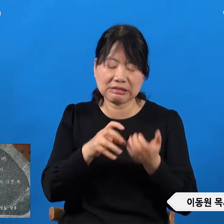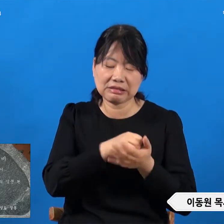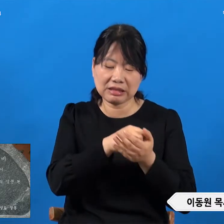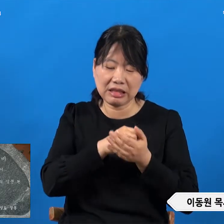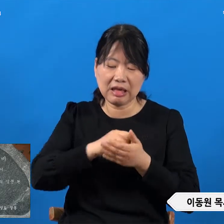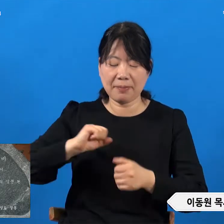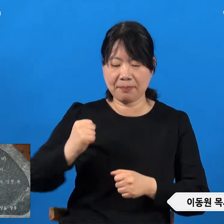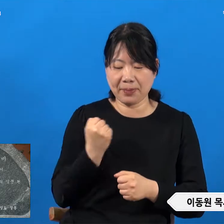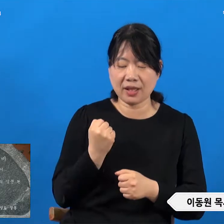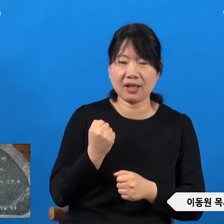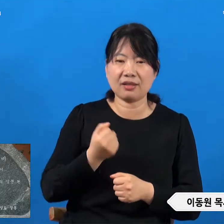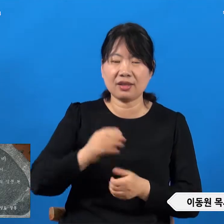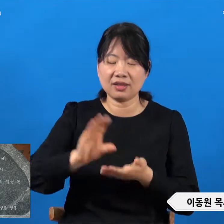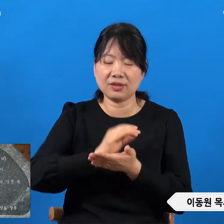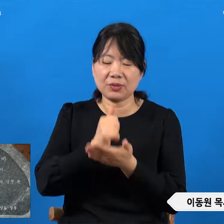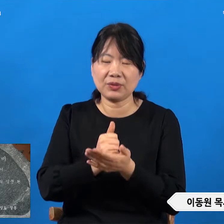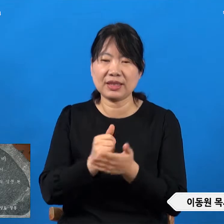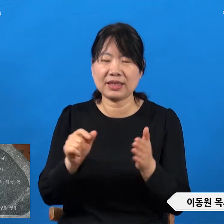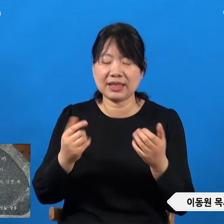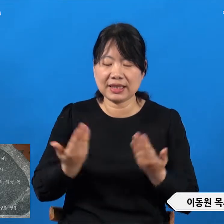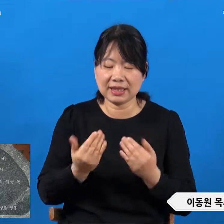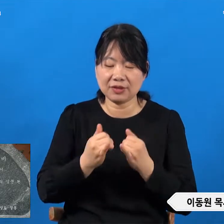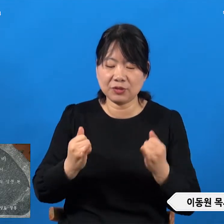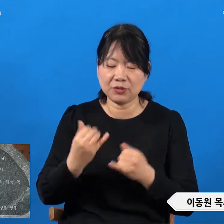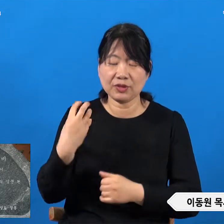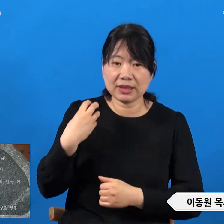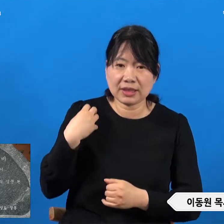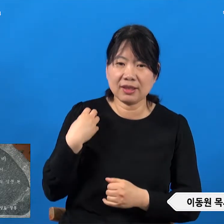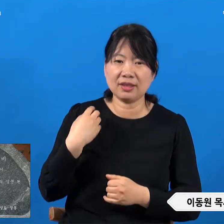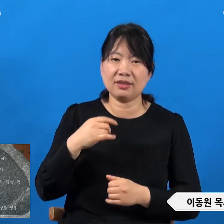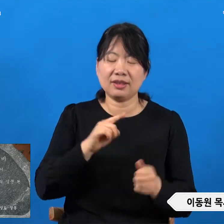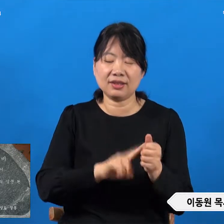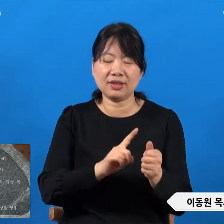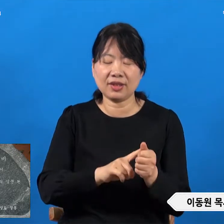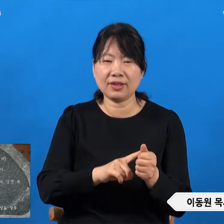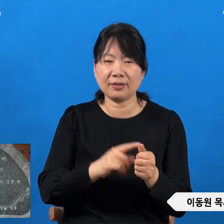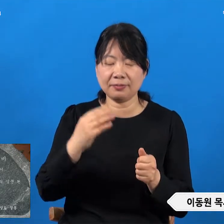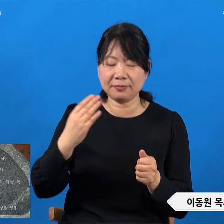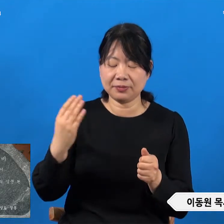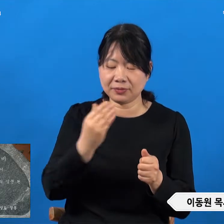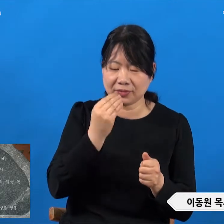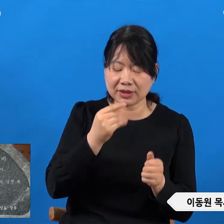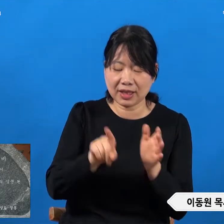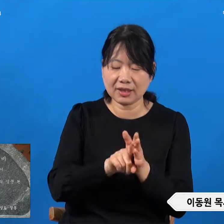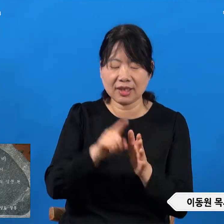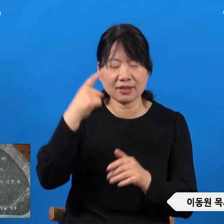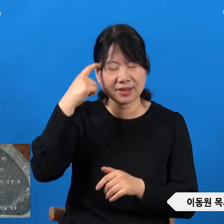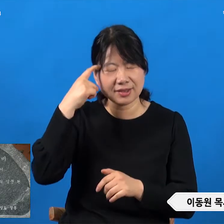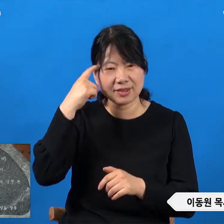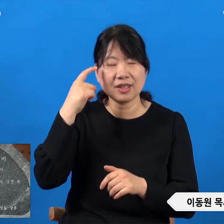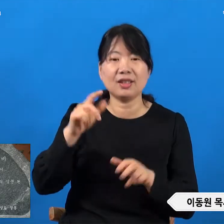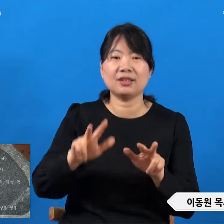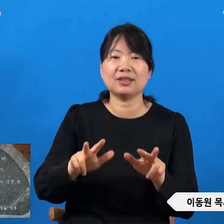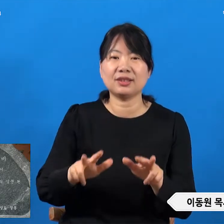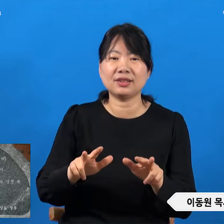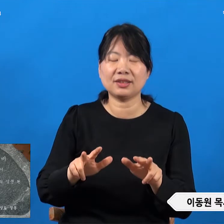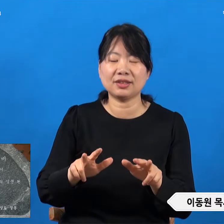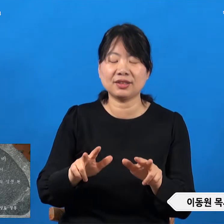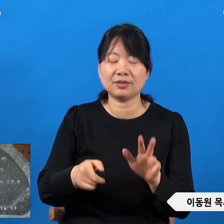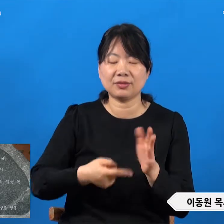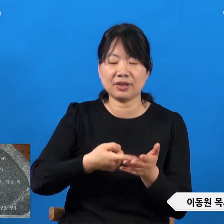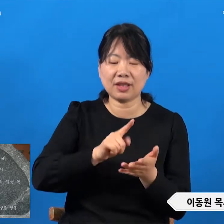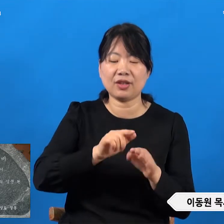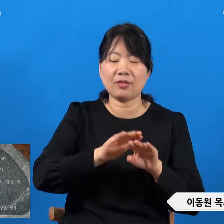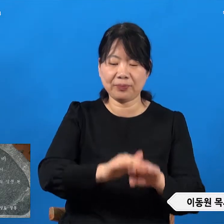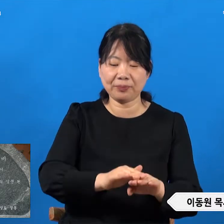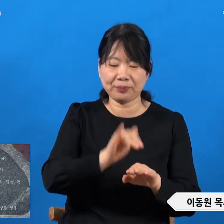받들어 그리스도의 일꾼된 그의 숭고한 신앙 정신을 여기에